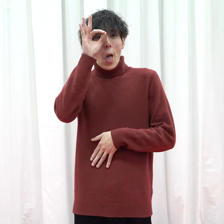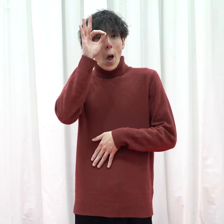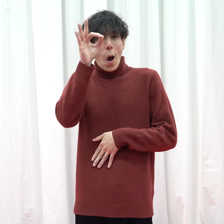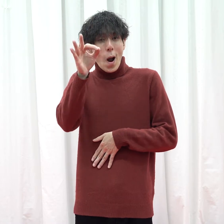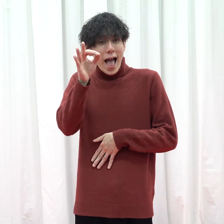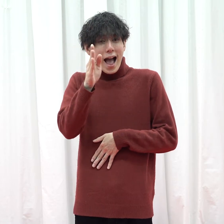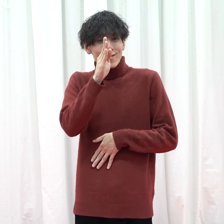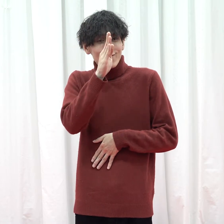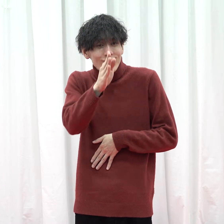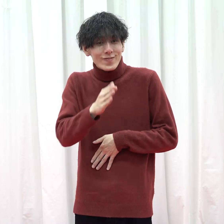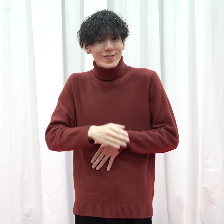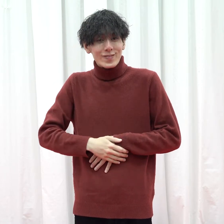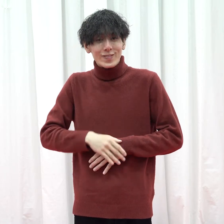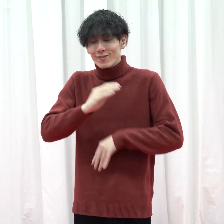それではご覧ください。